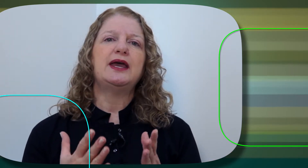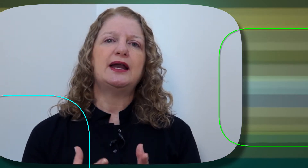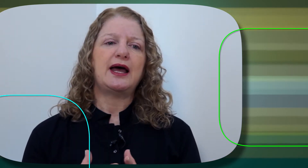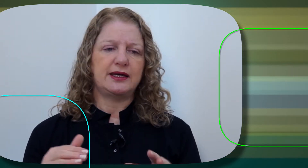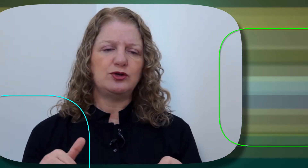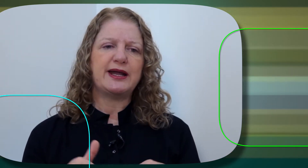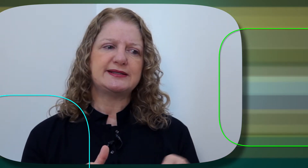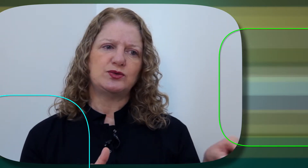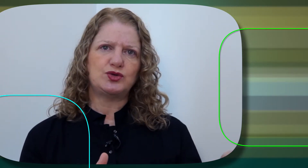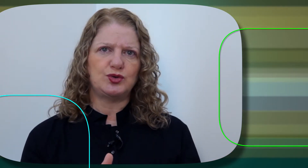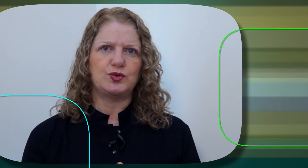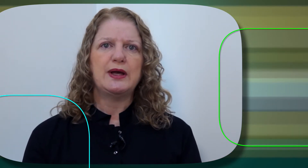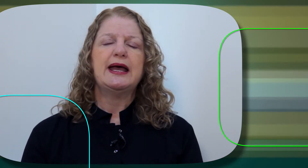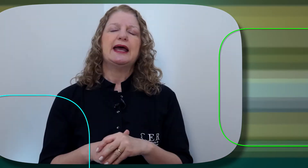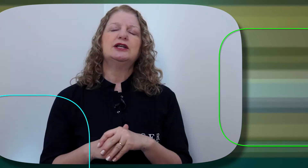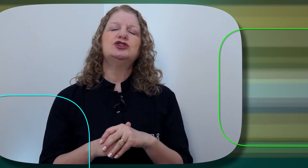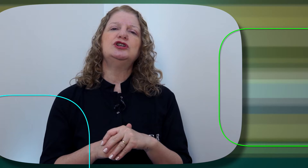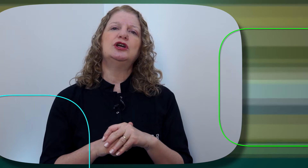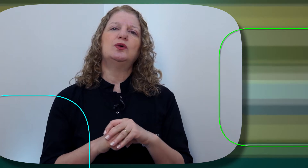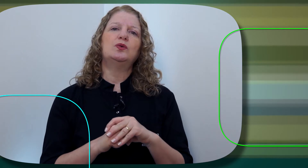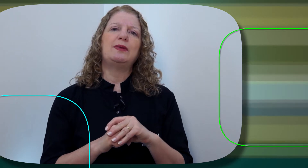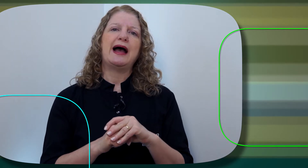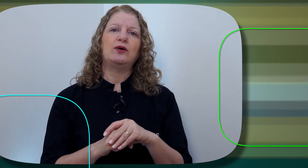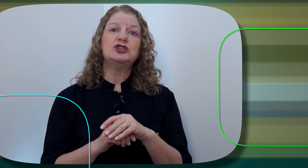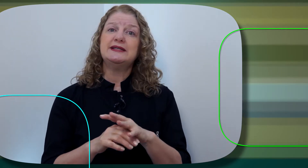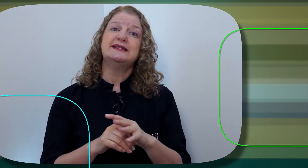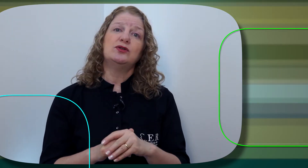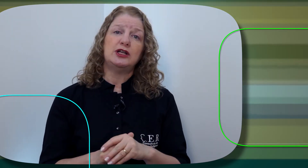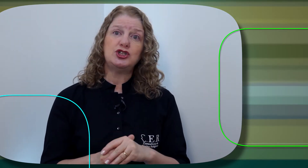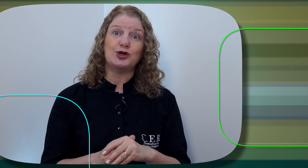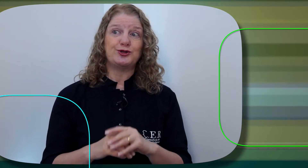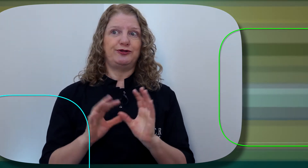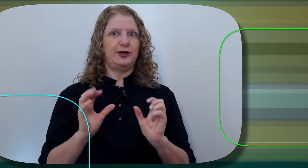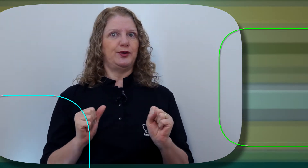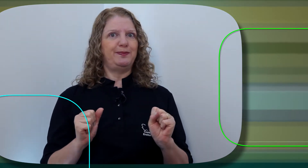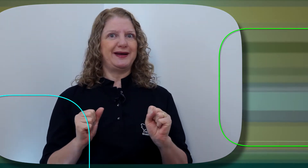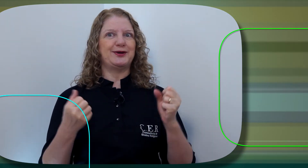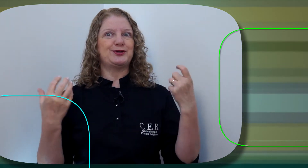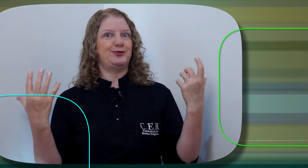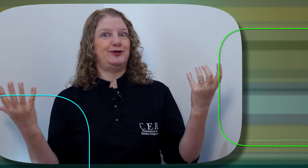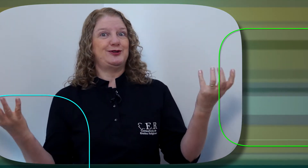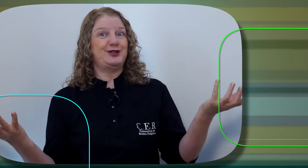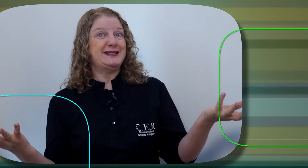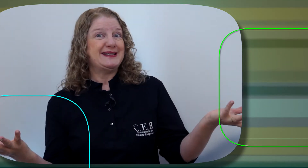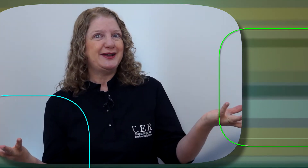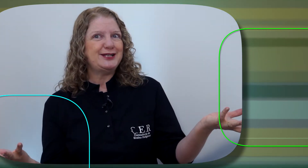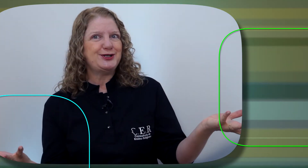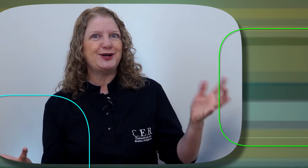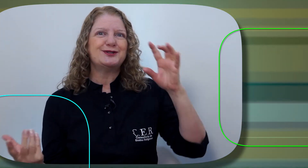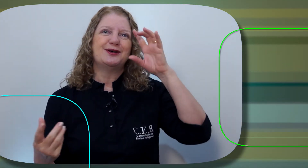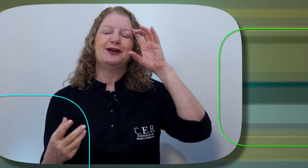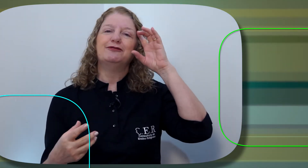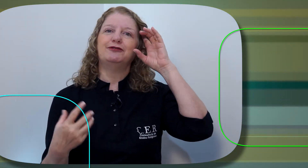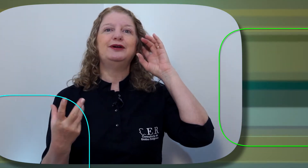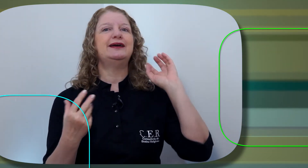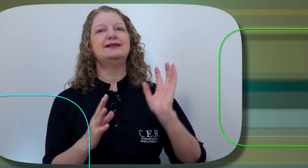ela, aqui no Brasil, no Sul, ela tinha uma aula de ensino religioso. Eu falei, opa, eu sou professora de ensino religioso, vou ler isso